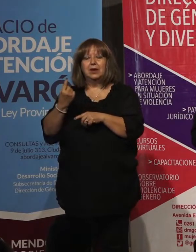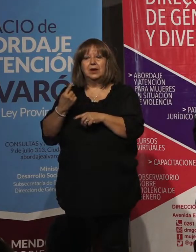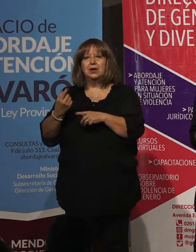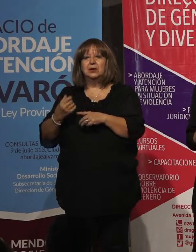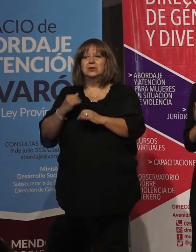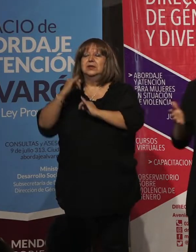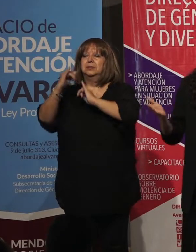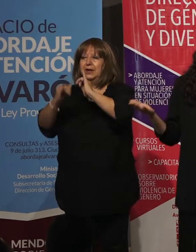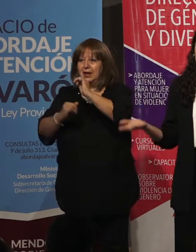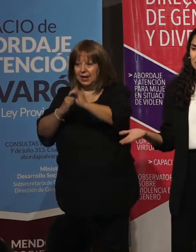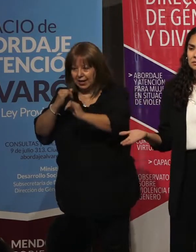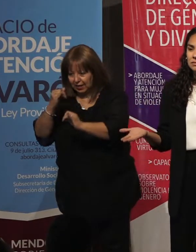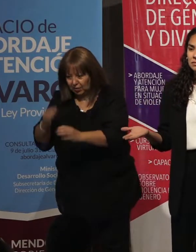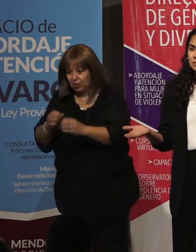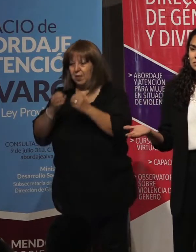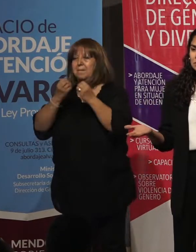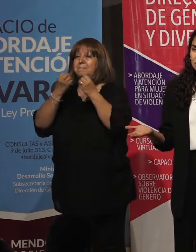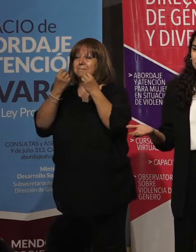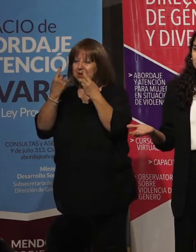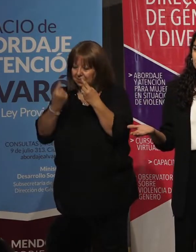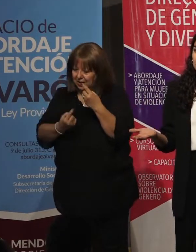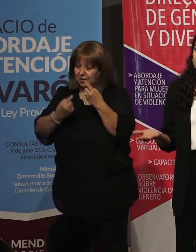hacía era explicarles qué iba a pasar.